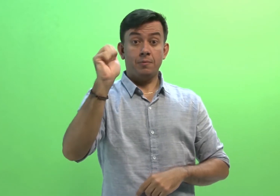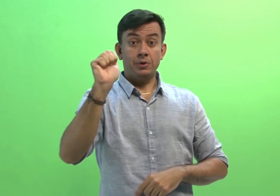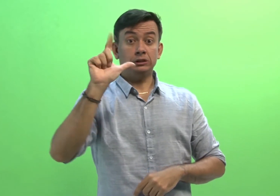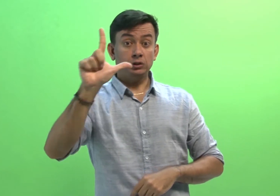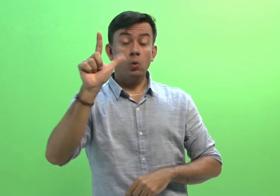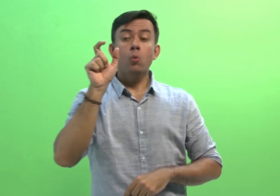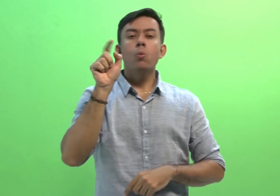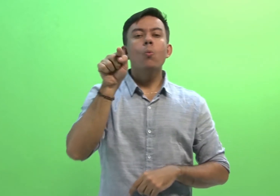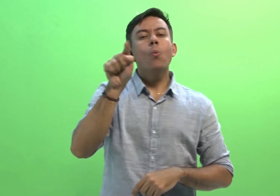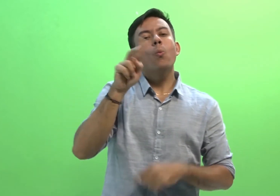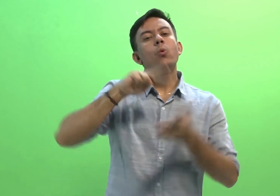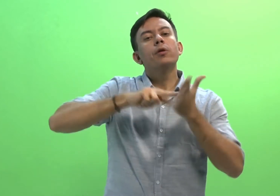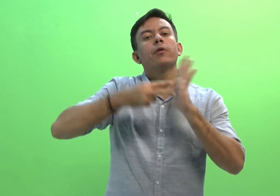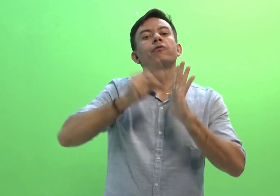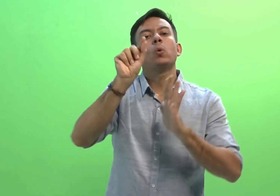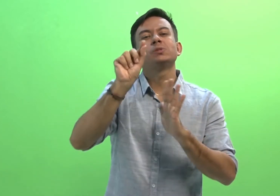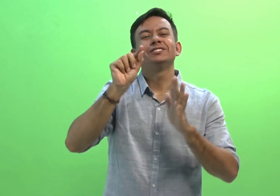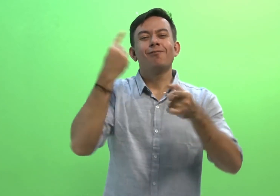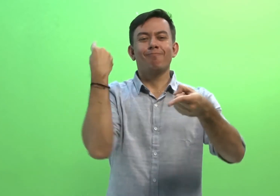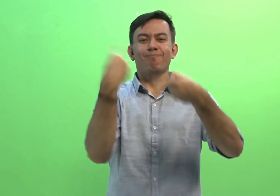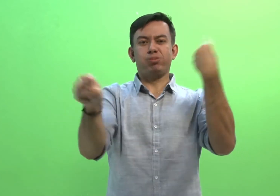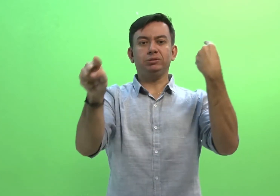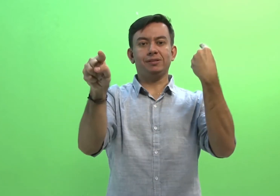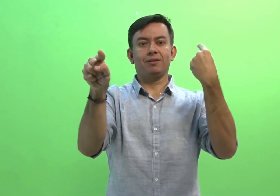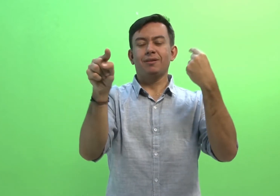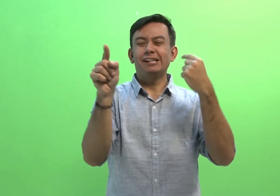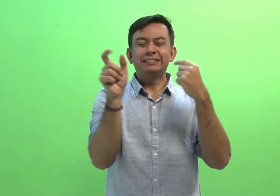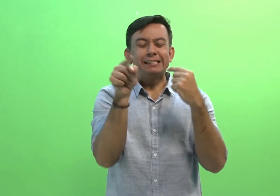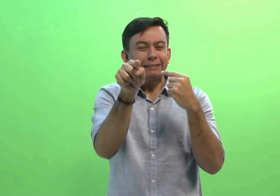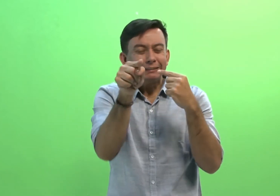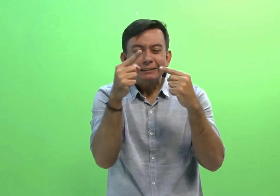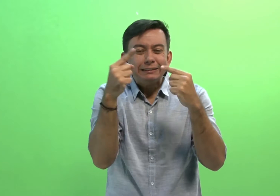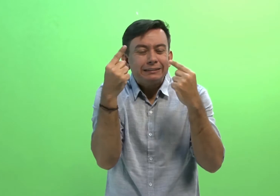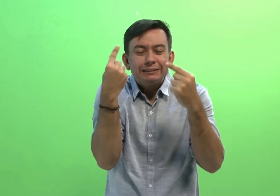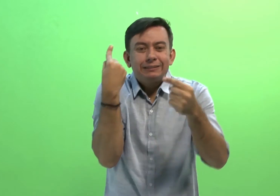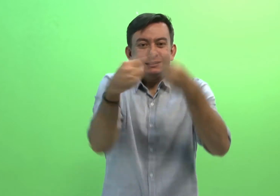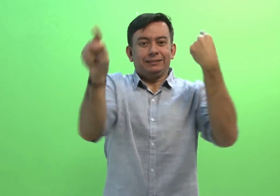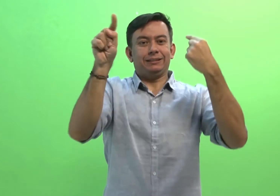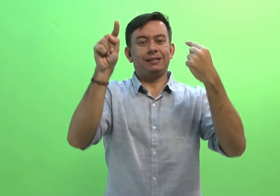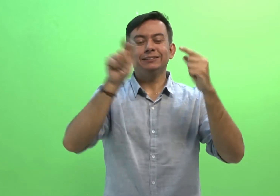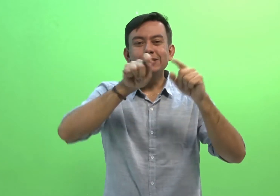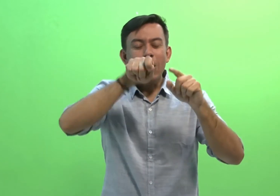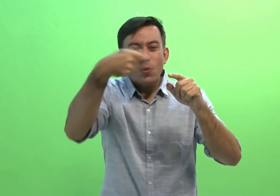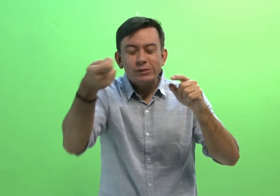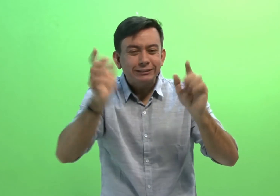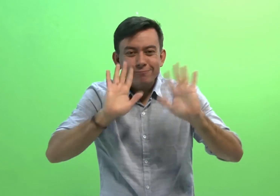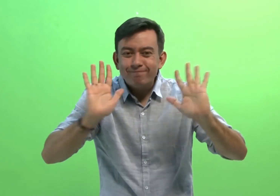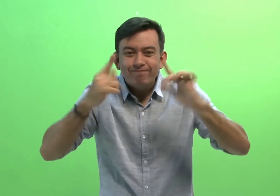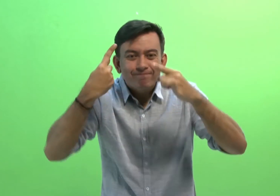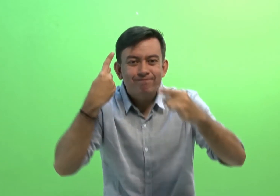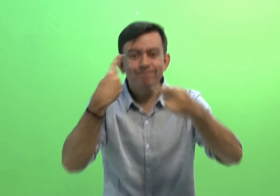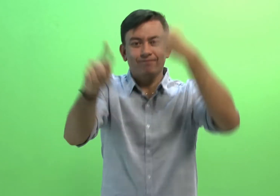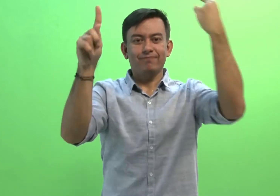agramática, agramatical, ele significa sem nexo. Agramatical é que não respeita a